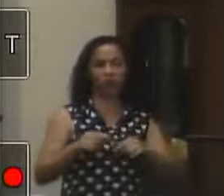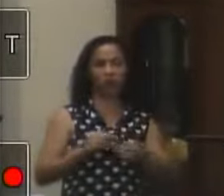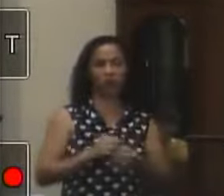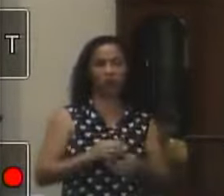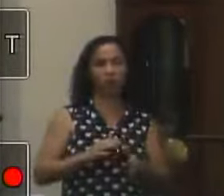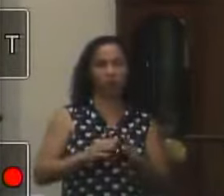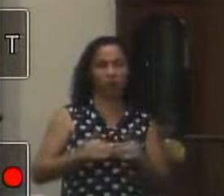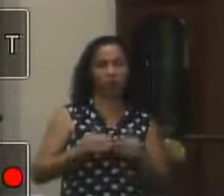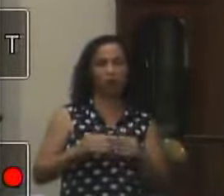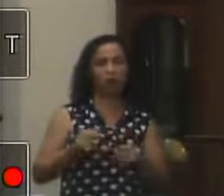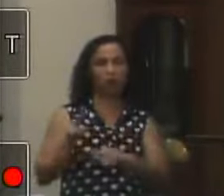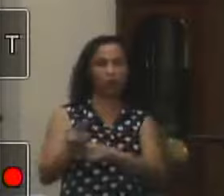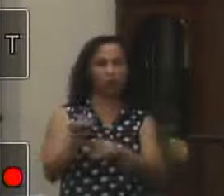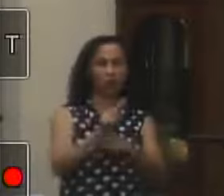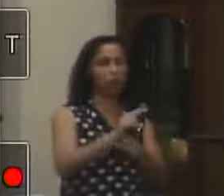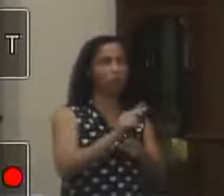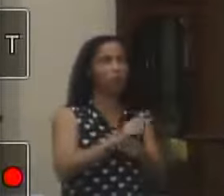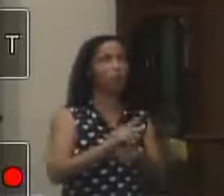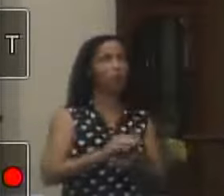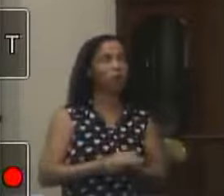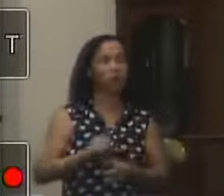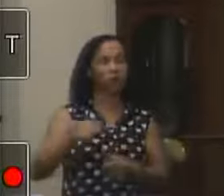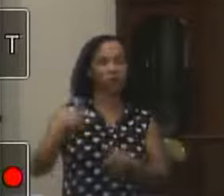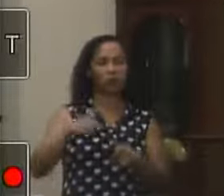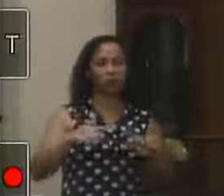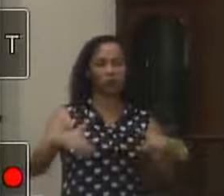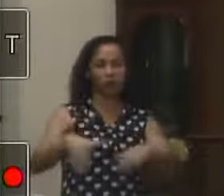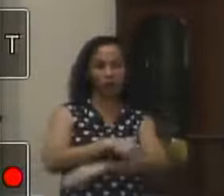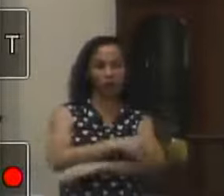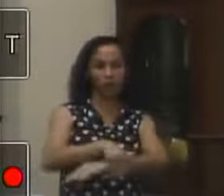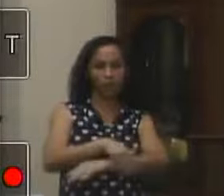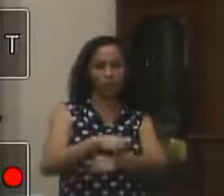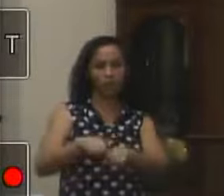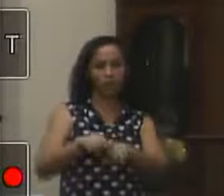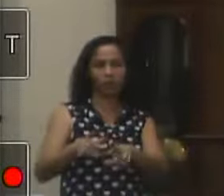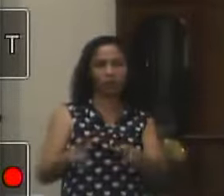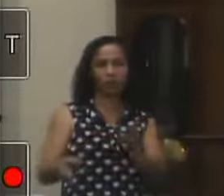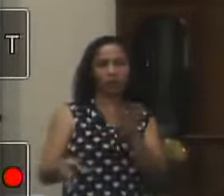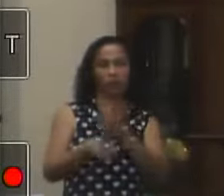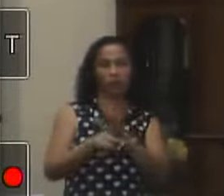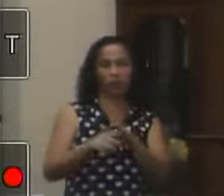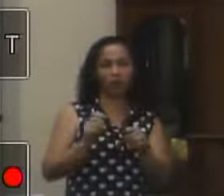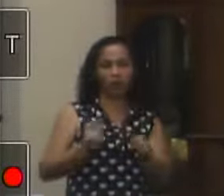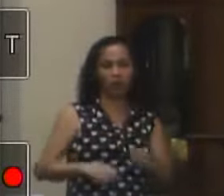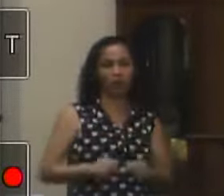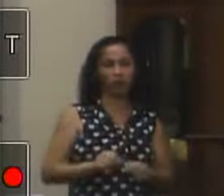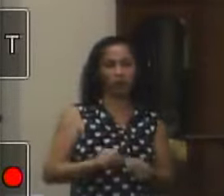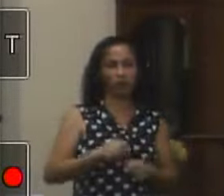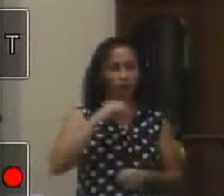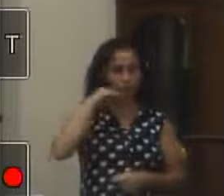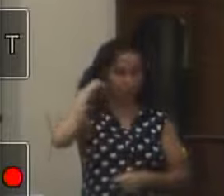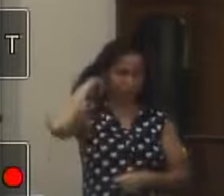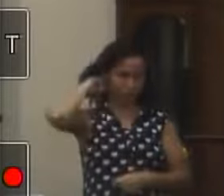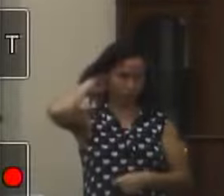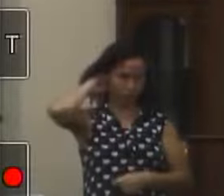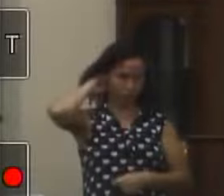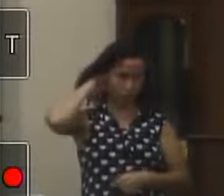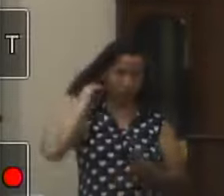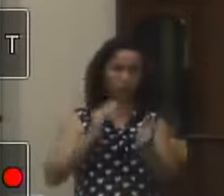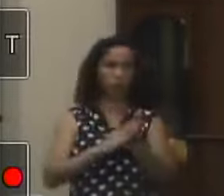cobrança, na fiscalização, no controle externo, que é uma ordem constitucional, dá certo. Então, fico feliz,